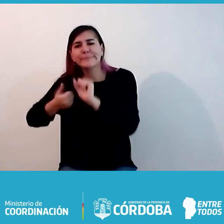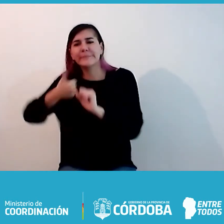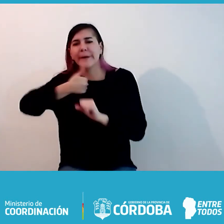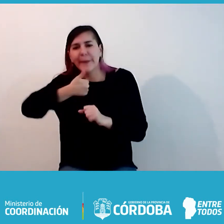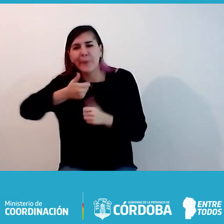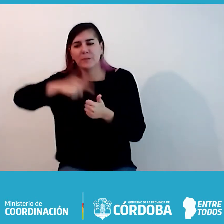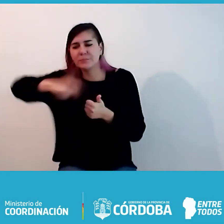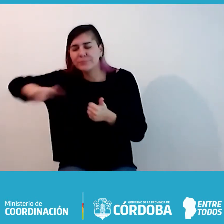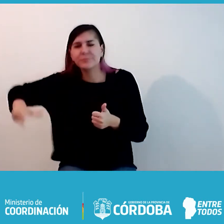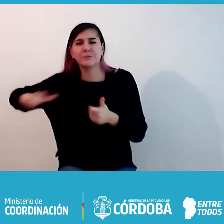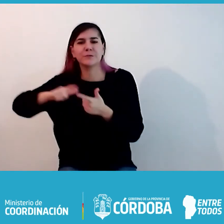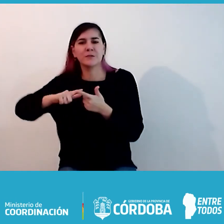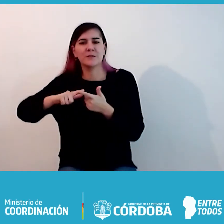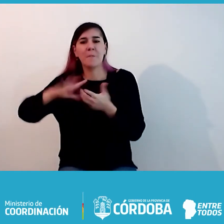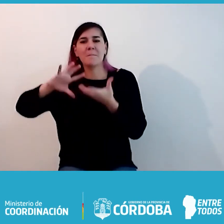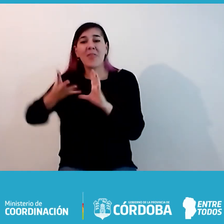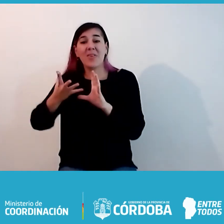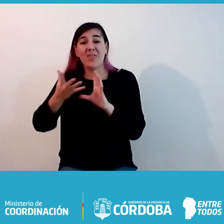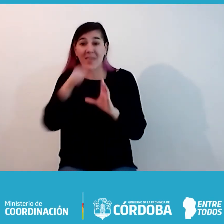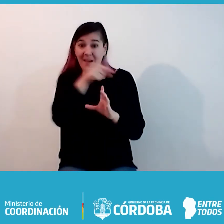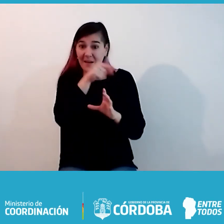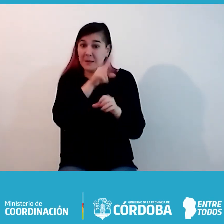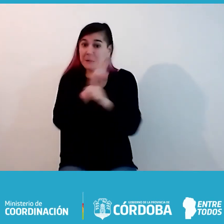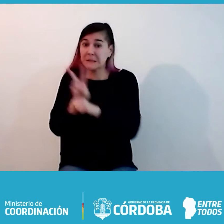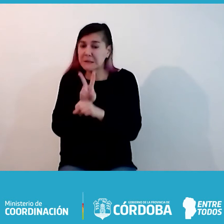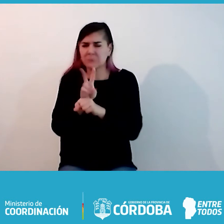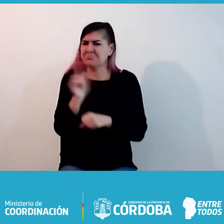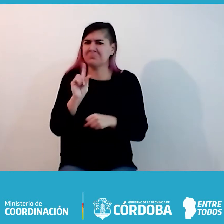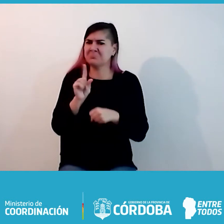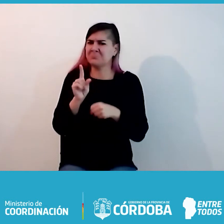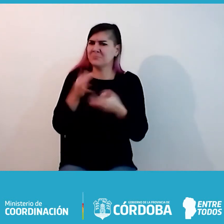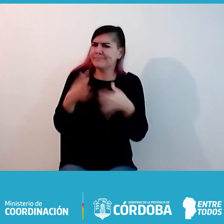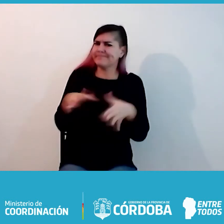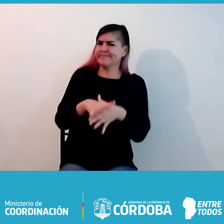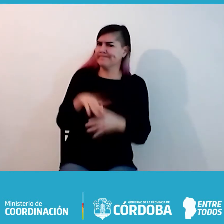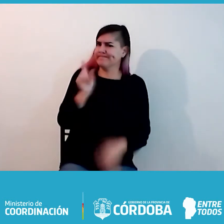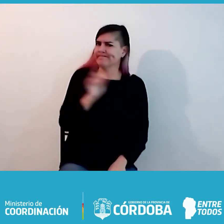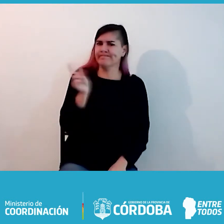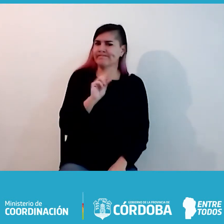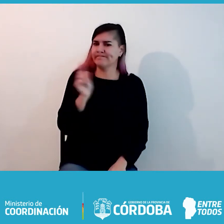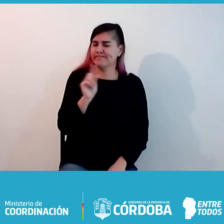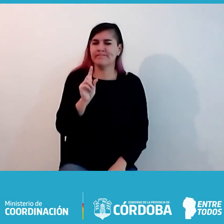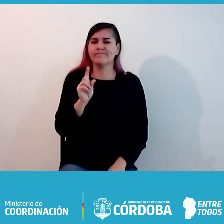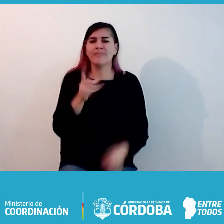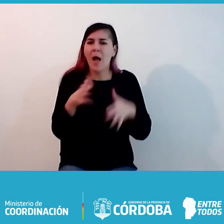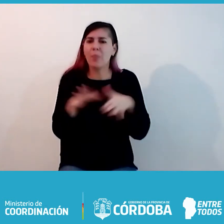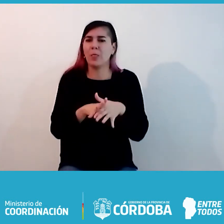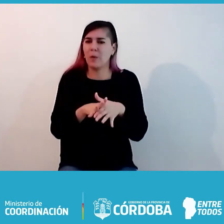hídricas, las medidas de mitigación que se plantean no resultan adecuadas y conducentes.